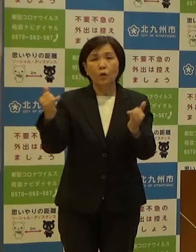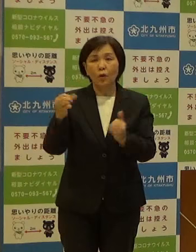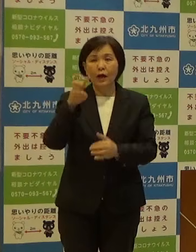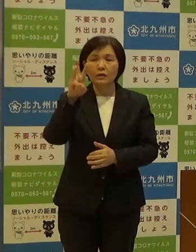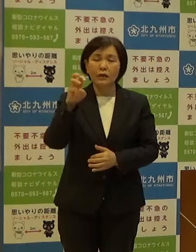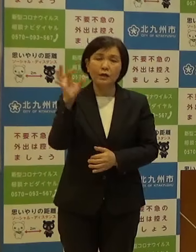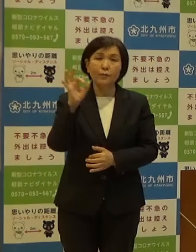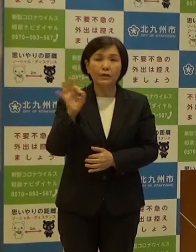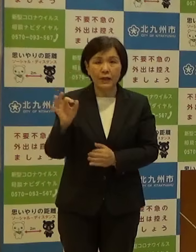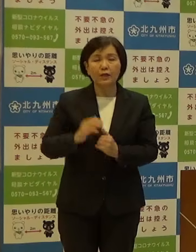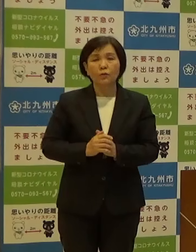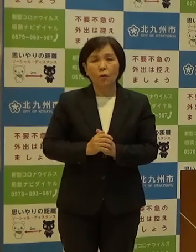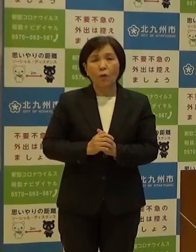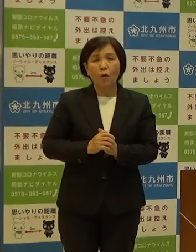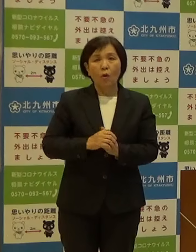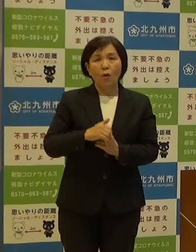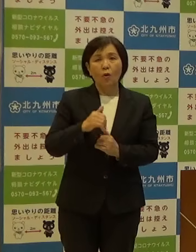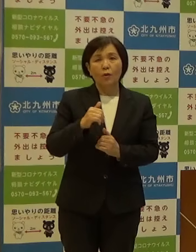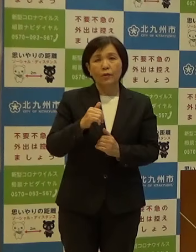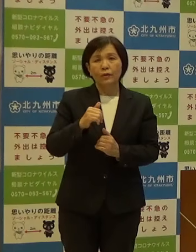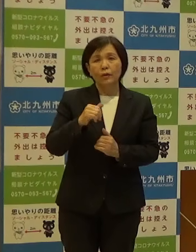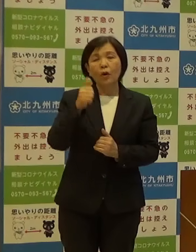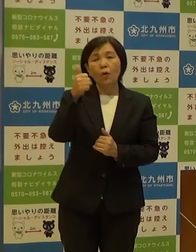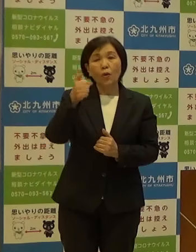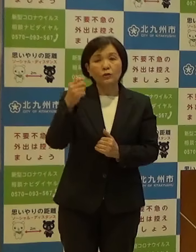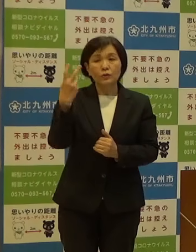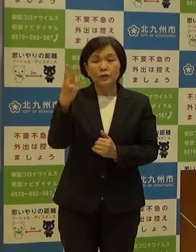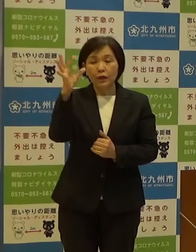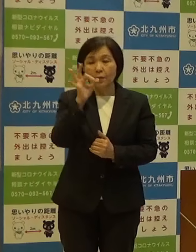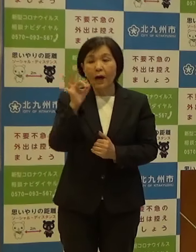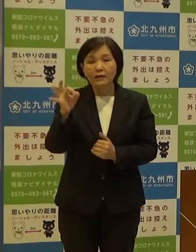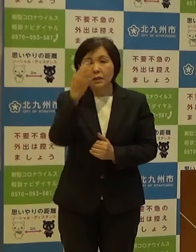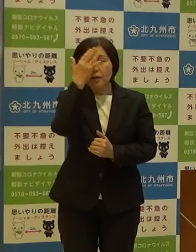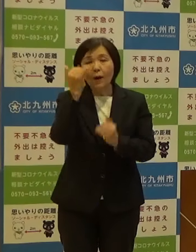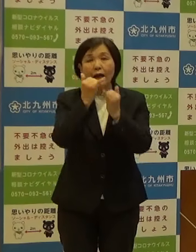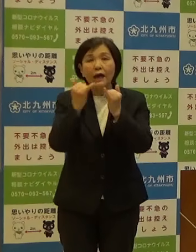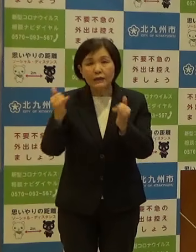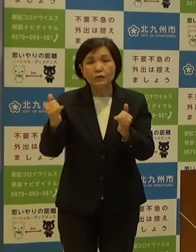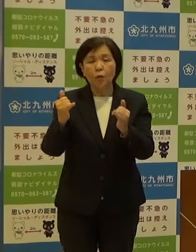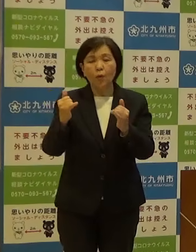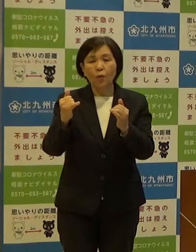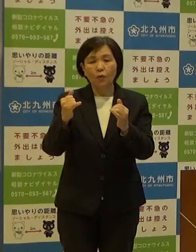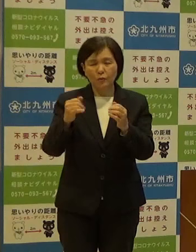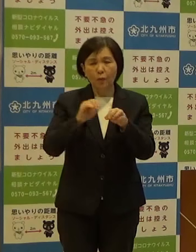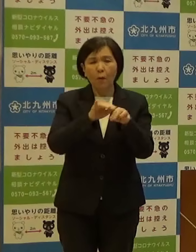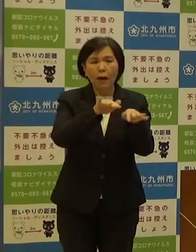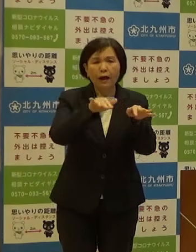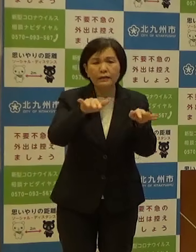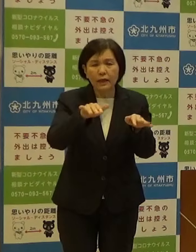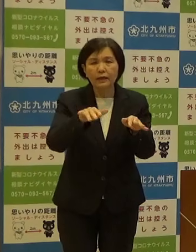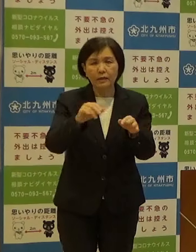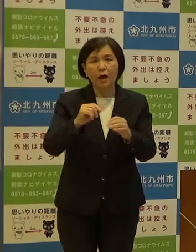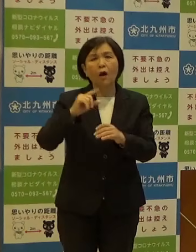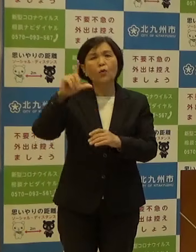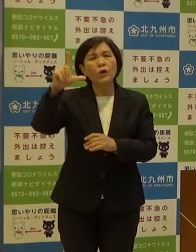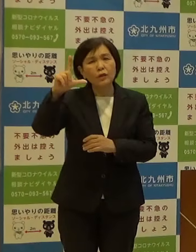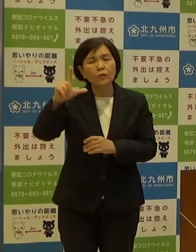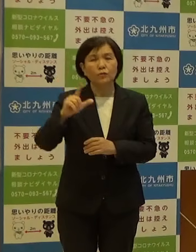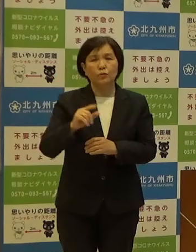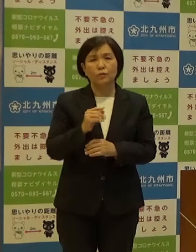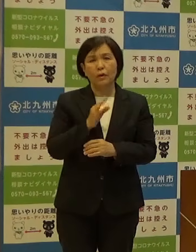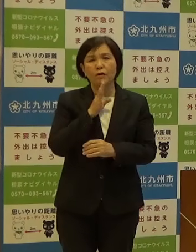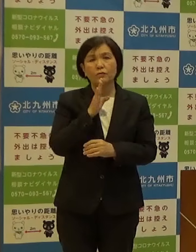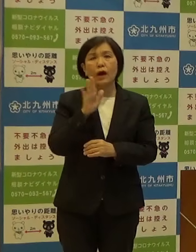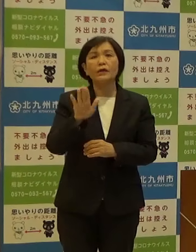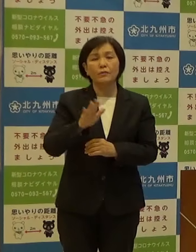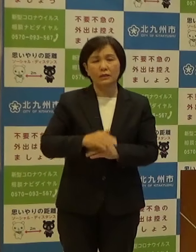代までを見ると 52% になりまして、若い方々の感染が大変多いということが一つであります。次